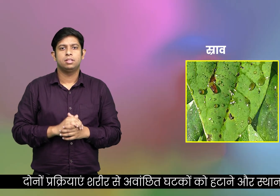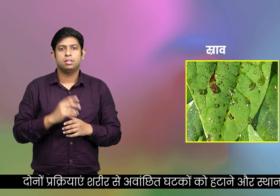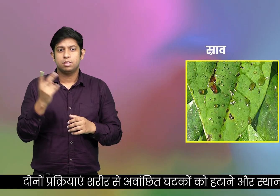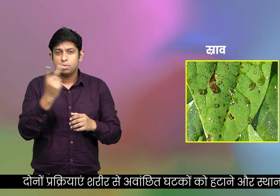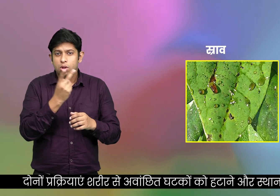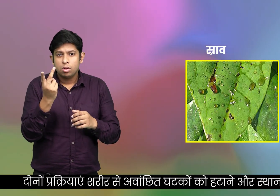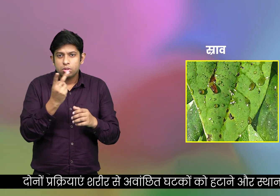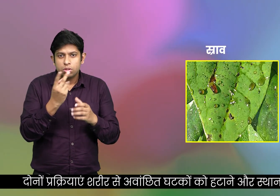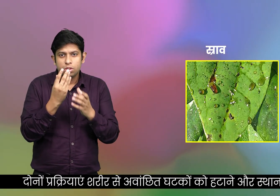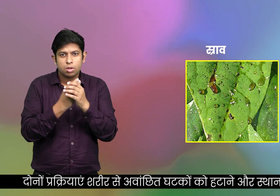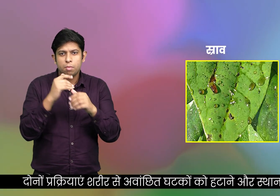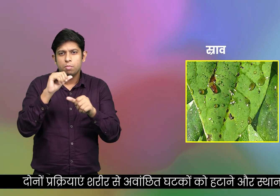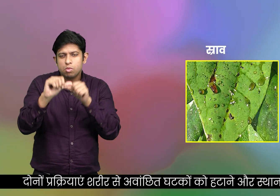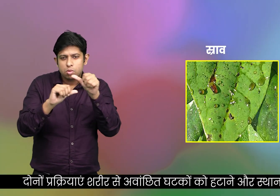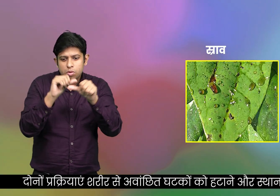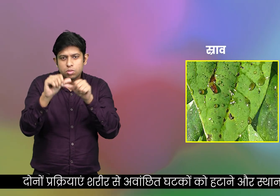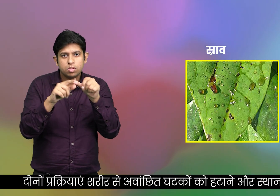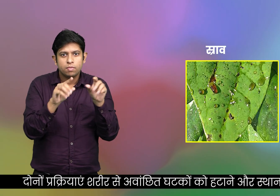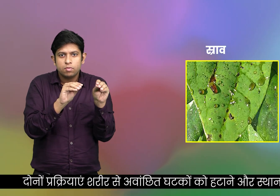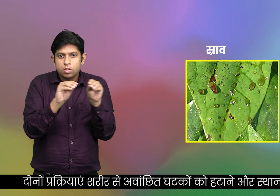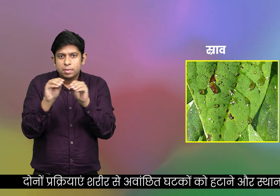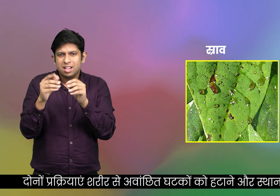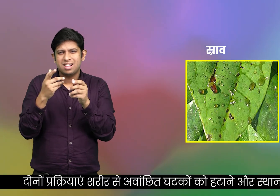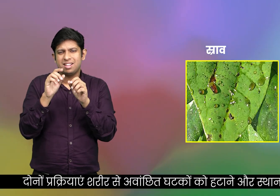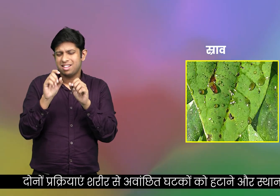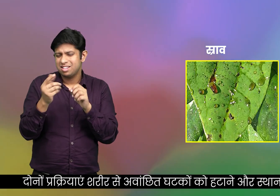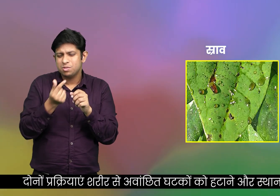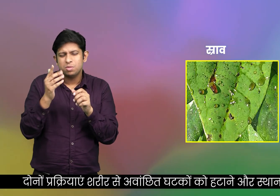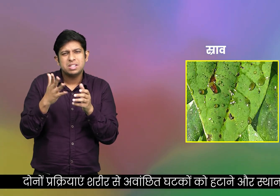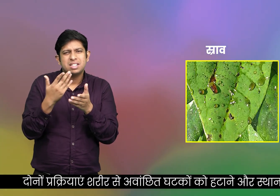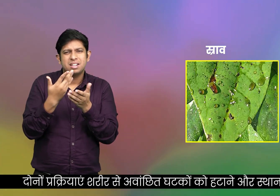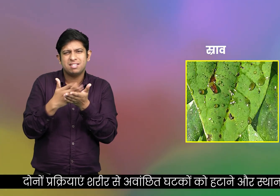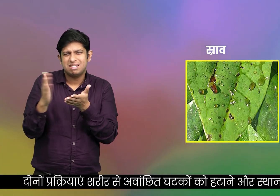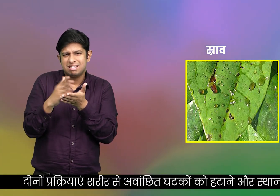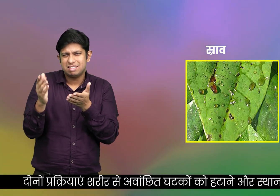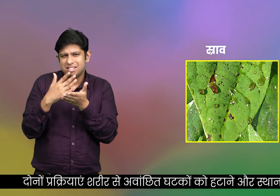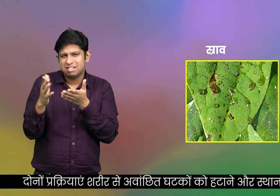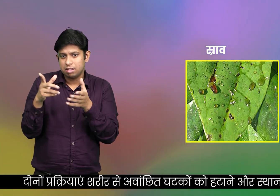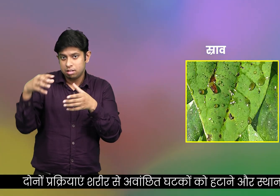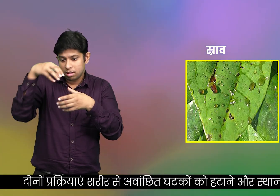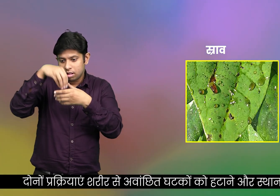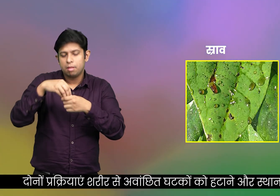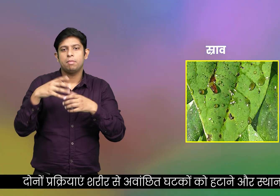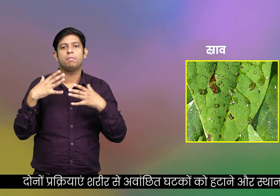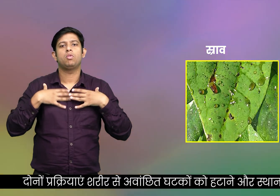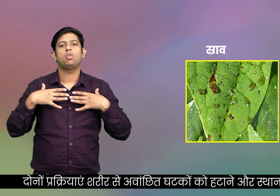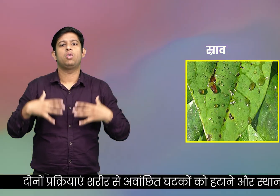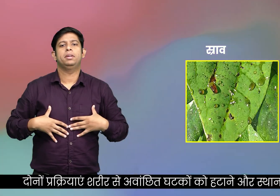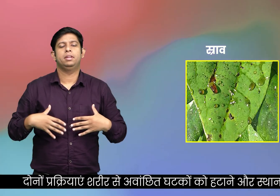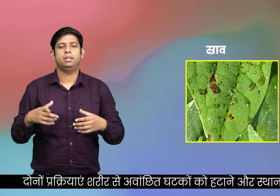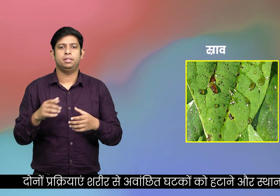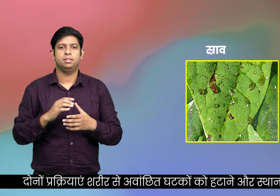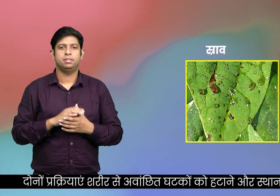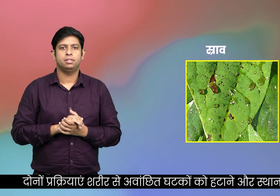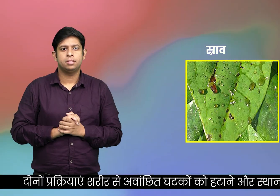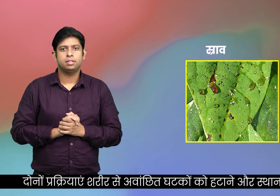दोनों प्रक्रियाएं शरीर से अवांछित घटकों को हटाने और स्थानांतरित करने में शामिल